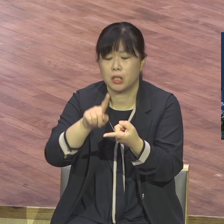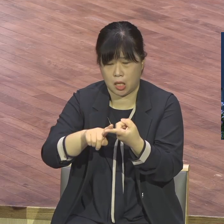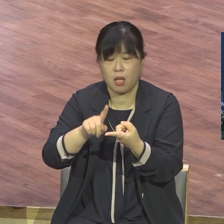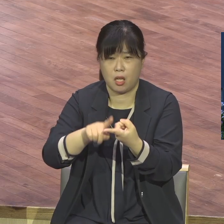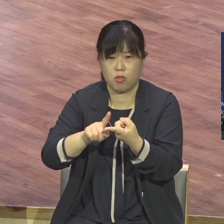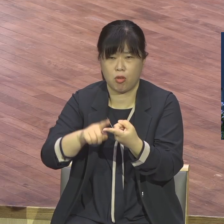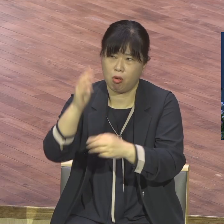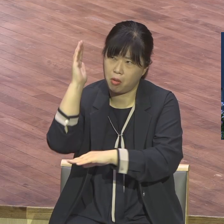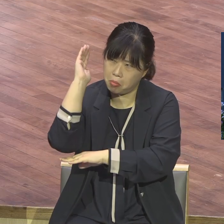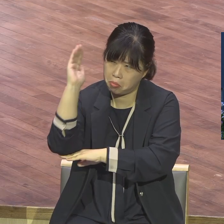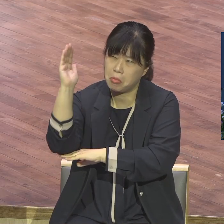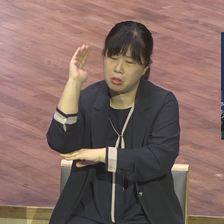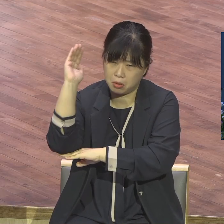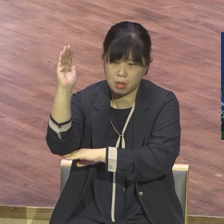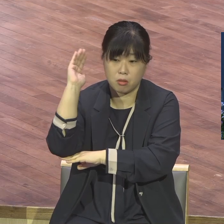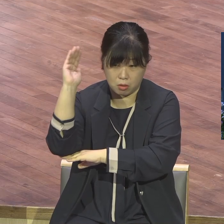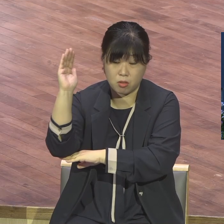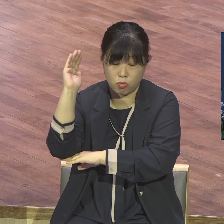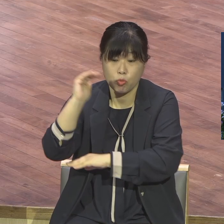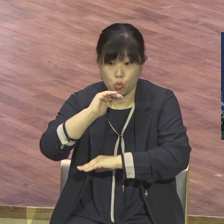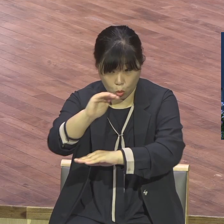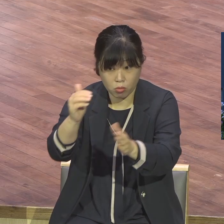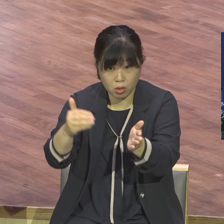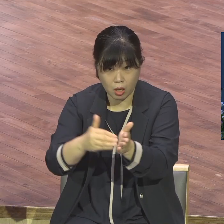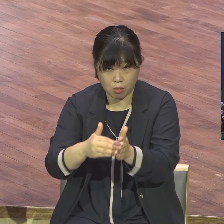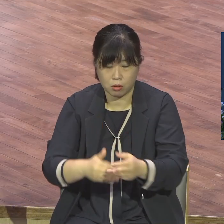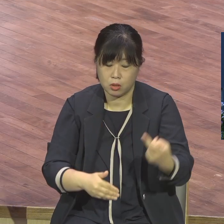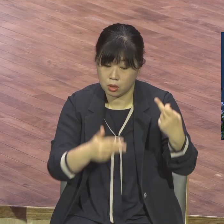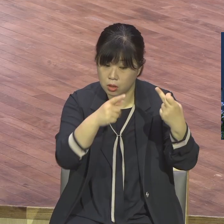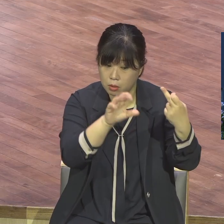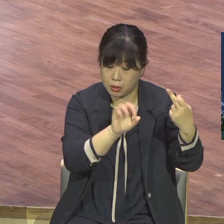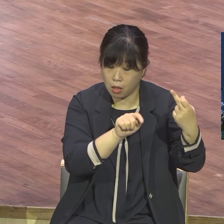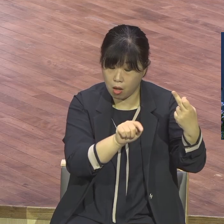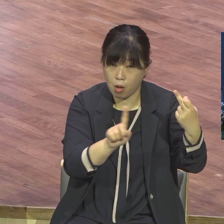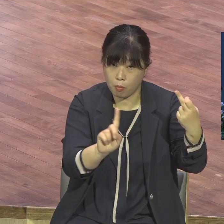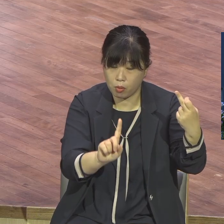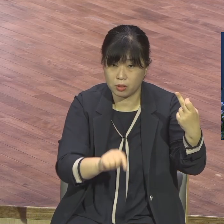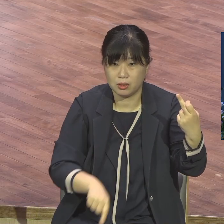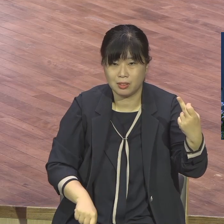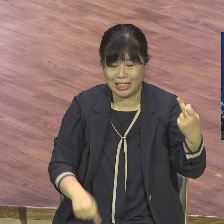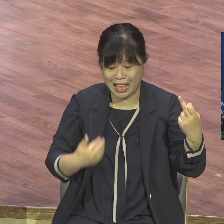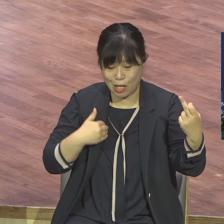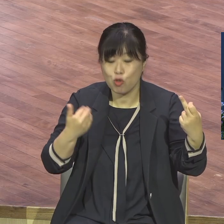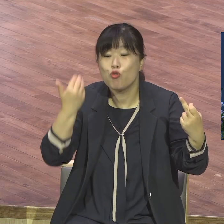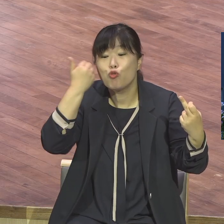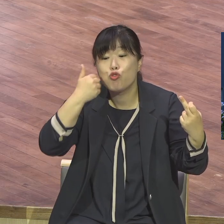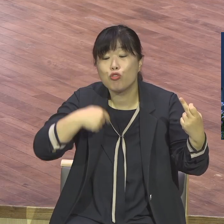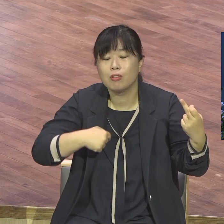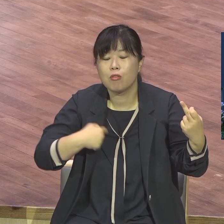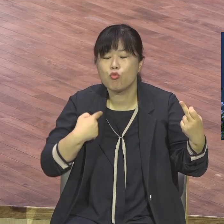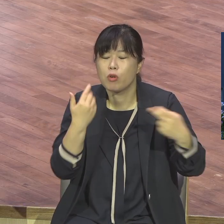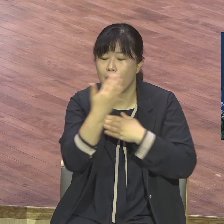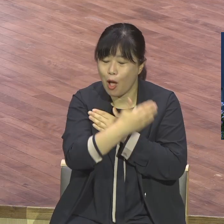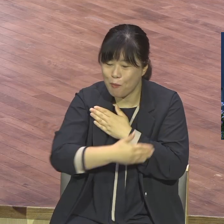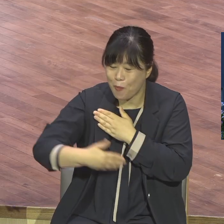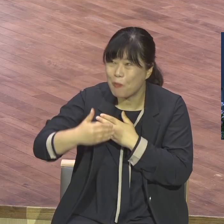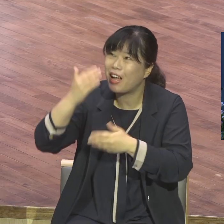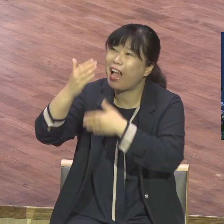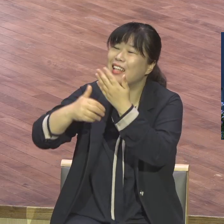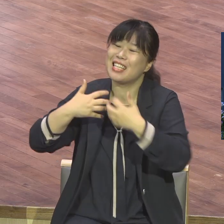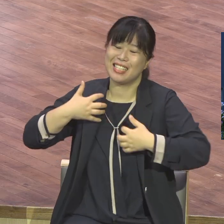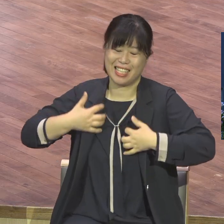그렇게 말씀을 하셨습니다. 로마서 12장에서는 우리의 몸을 하나님이 기뻐하시는 거룩한